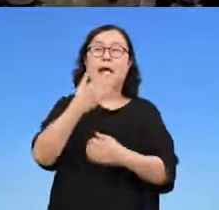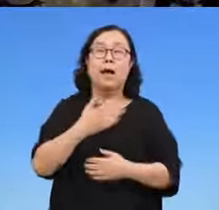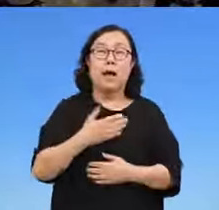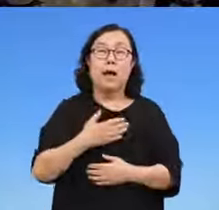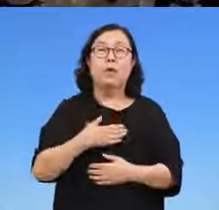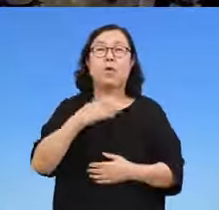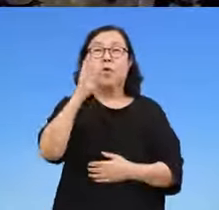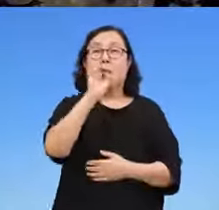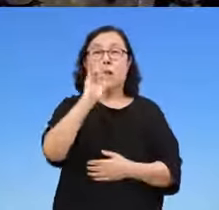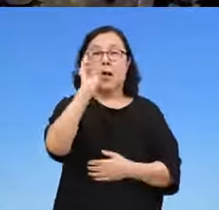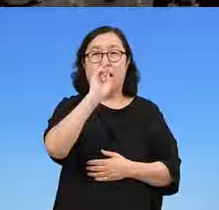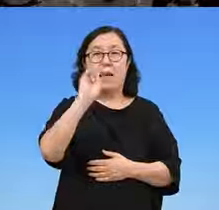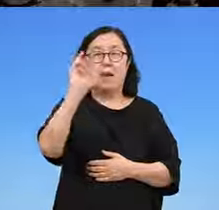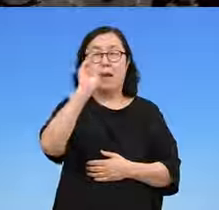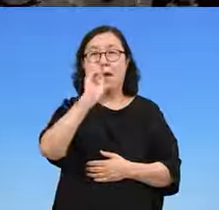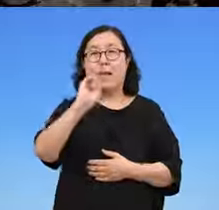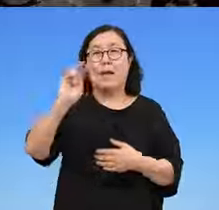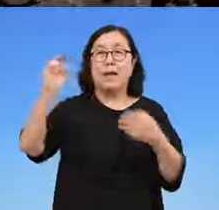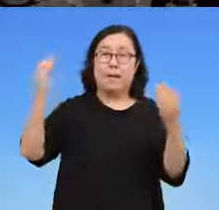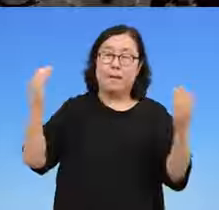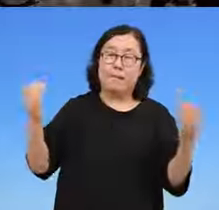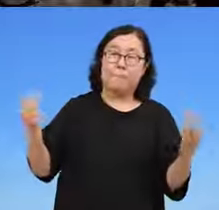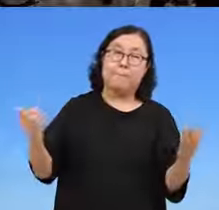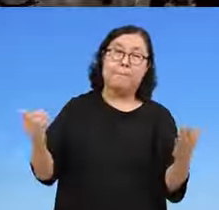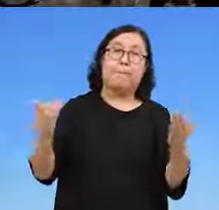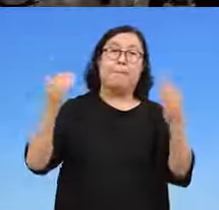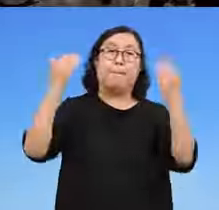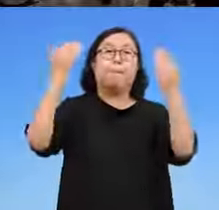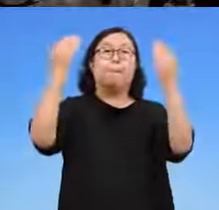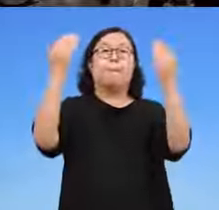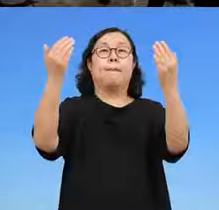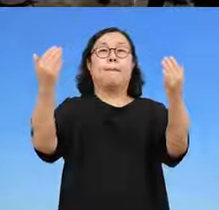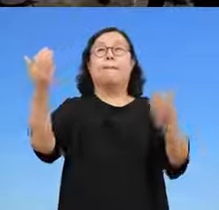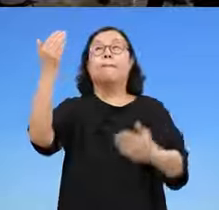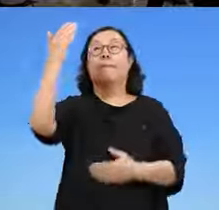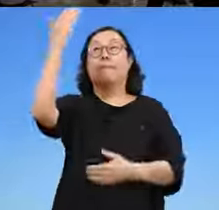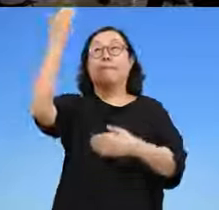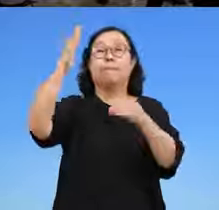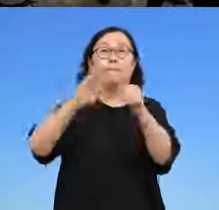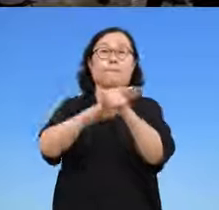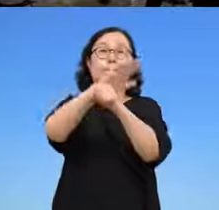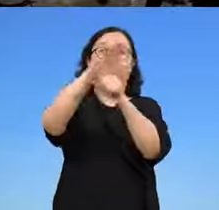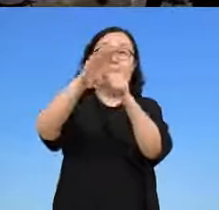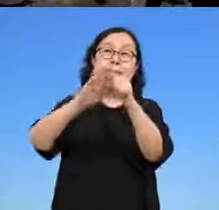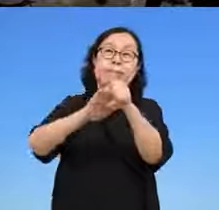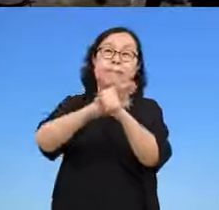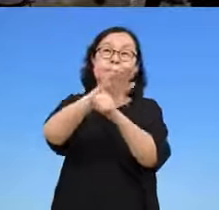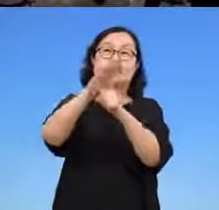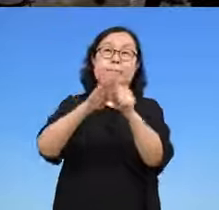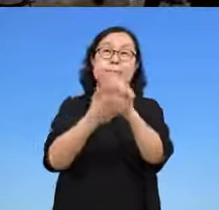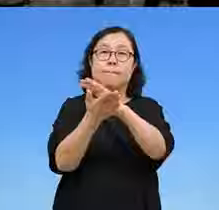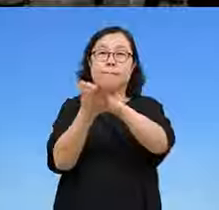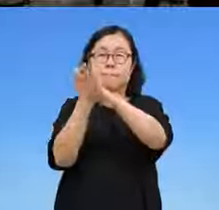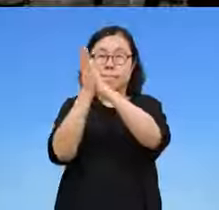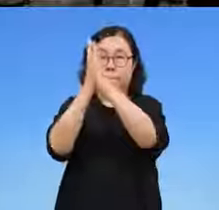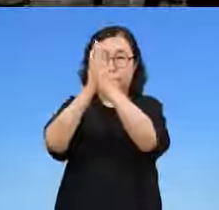노래해, 은혜 내가 노래해. 그 사랑